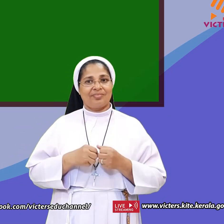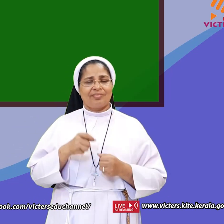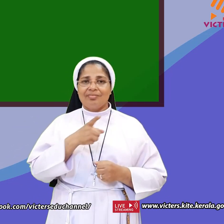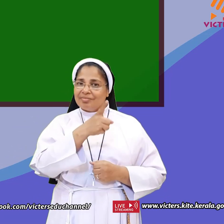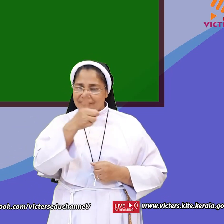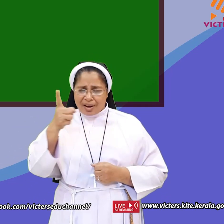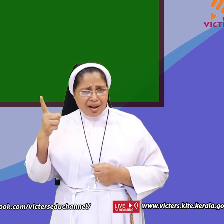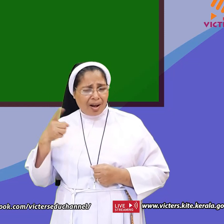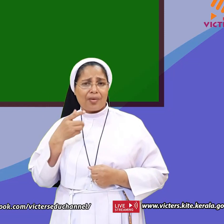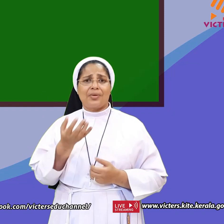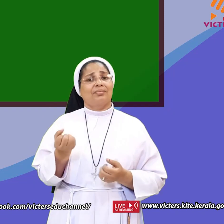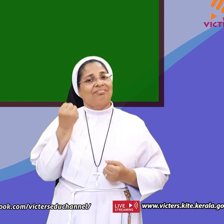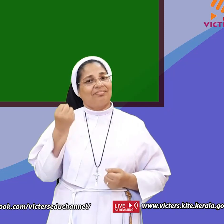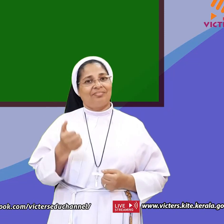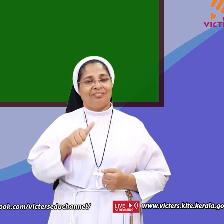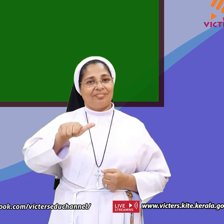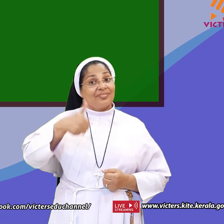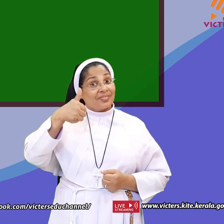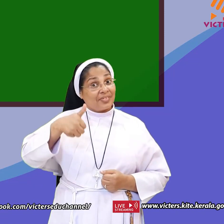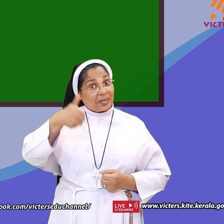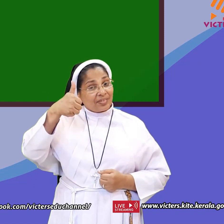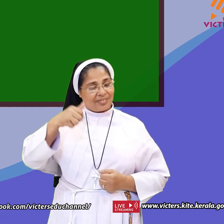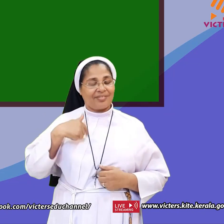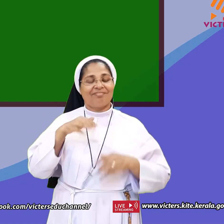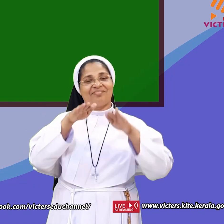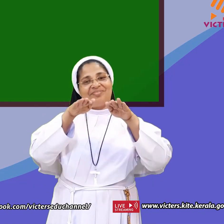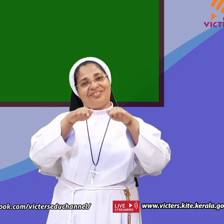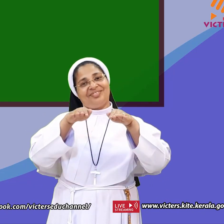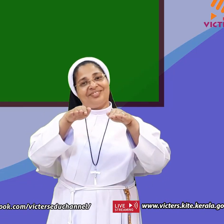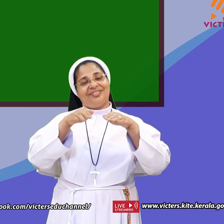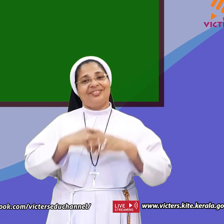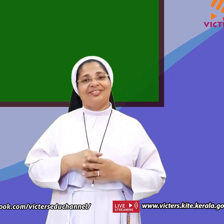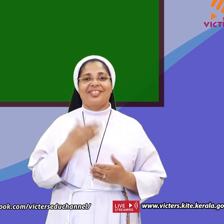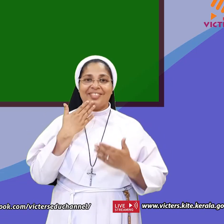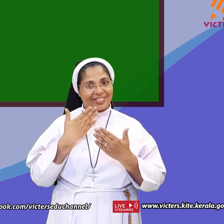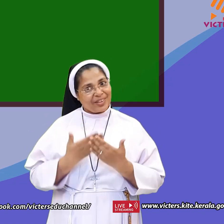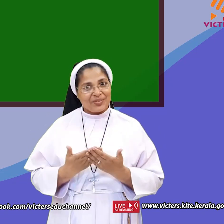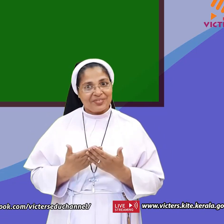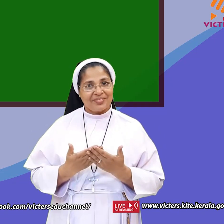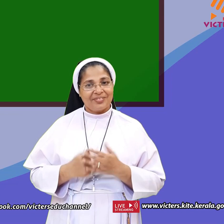നിങ്ങൾക്കാവട്ടെ എന്ന് ആശംസിക്കുന്നു. നന്ദി.